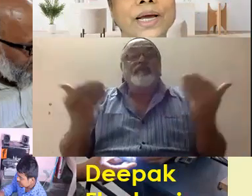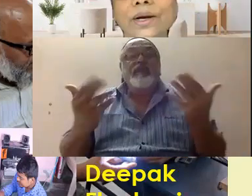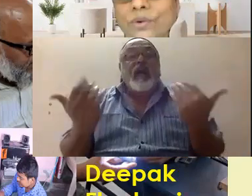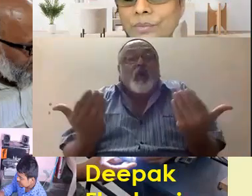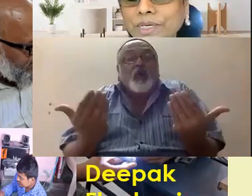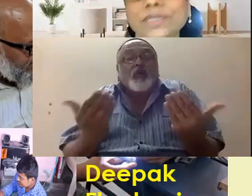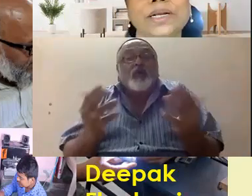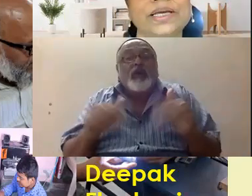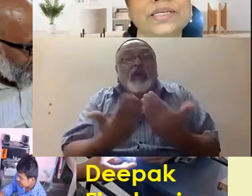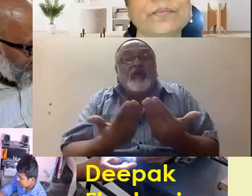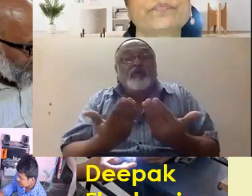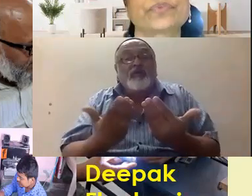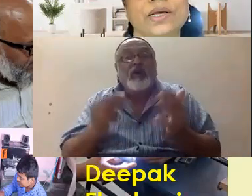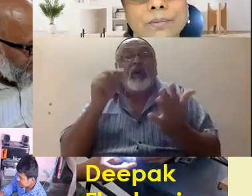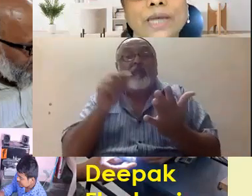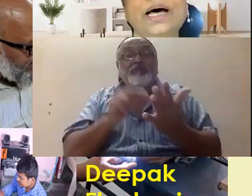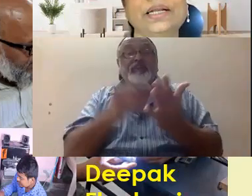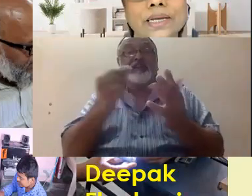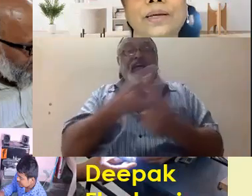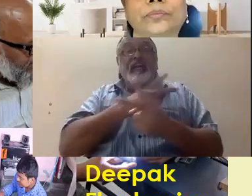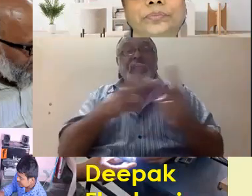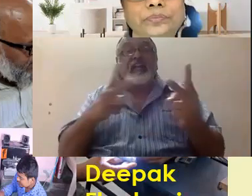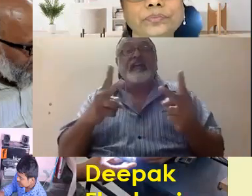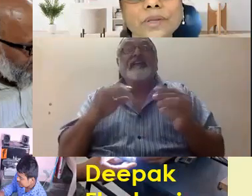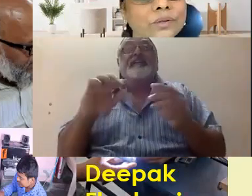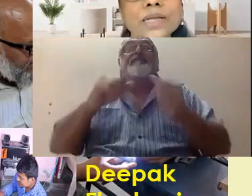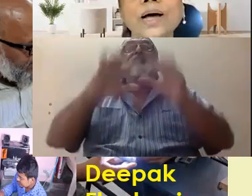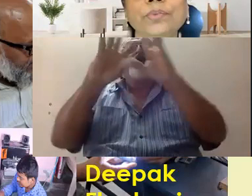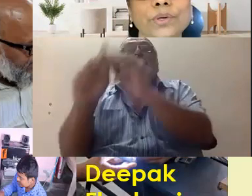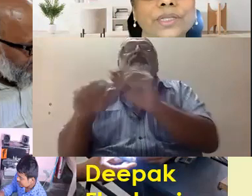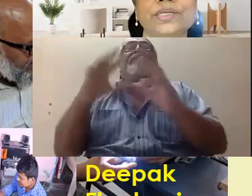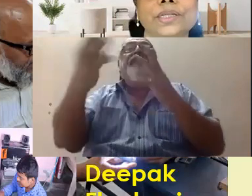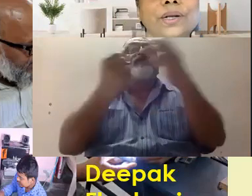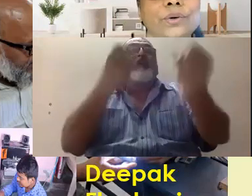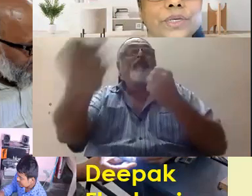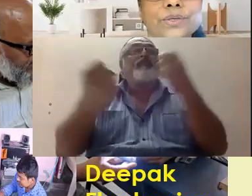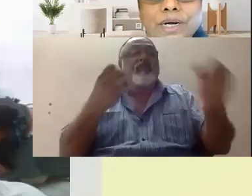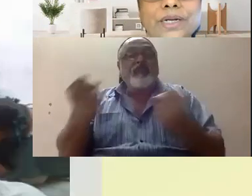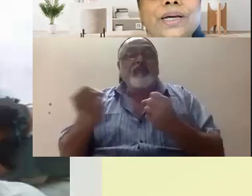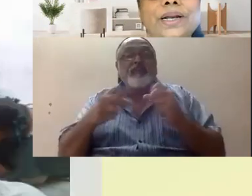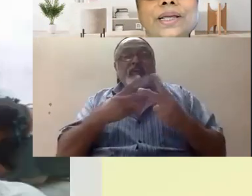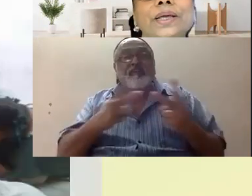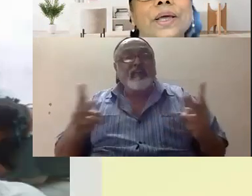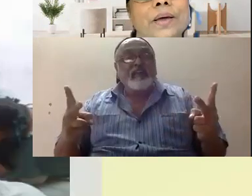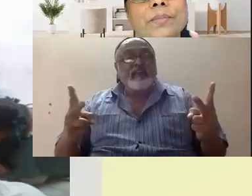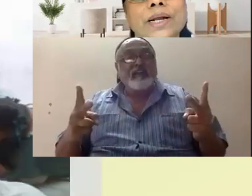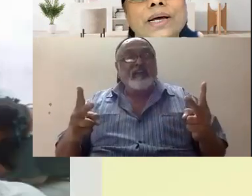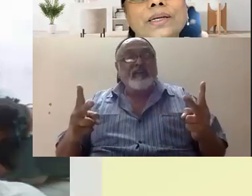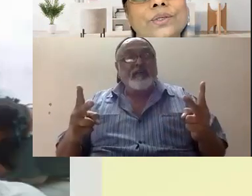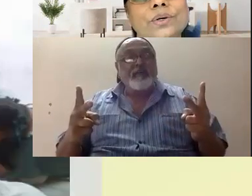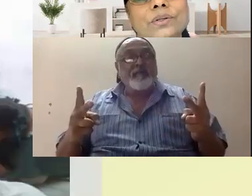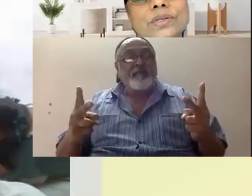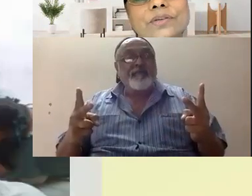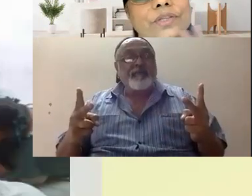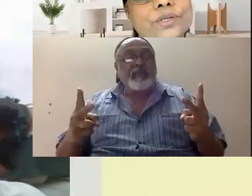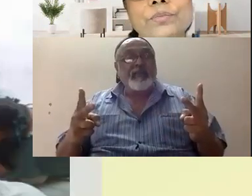अपॉर्चुनिटी या कोई भी इस तरीके से समाधान निकले. तो आज आप लोग जितने लोग भी इसको अटेंड कर रहे हैं, मेरा